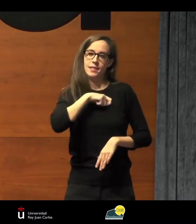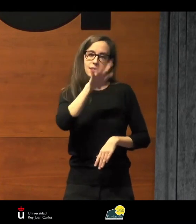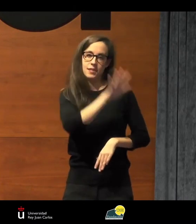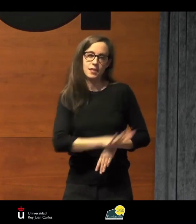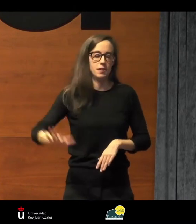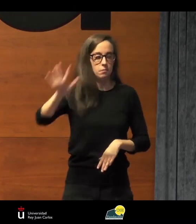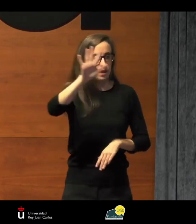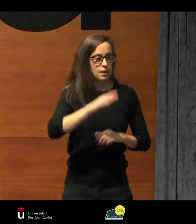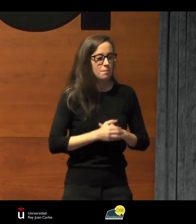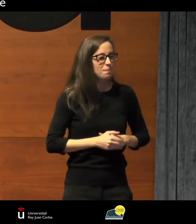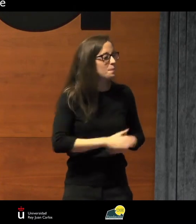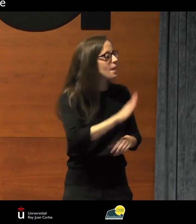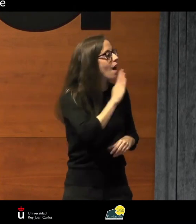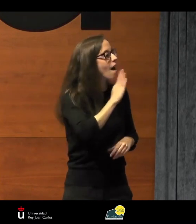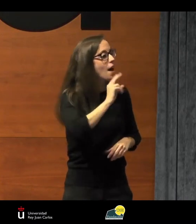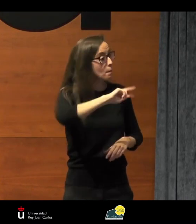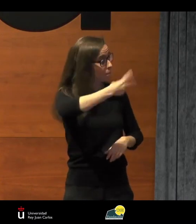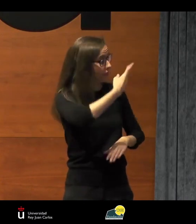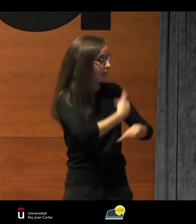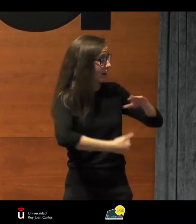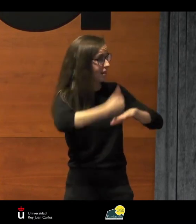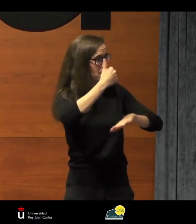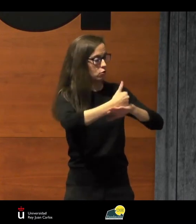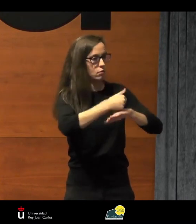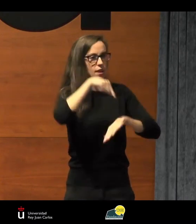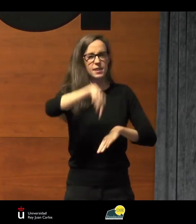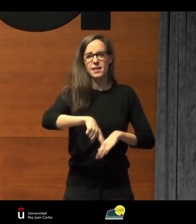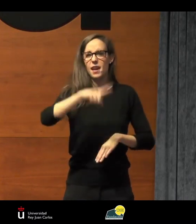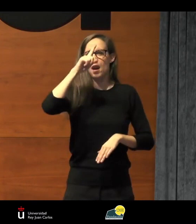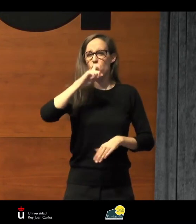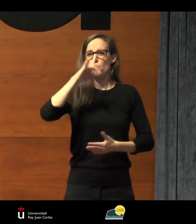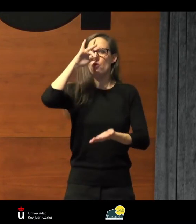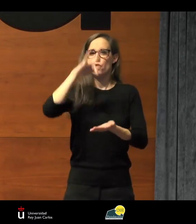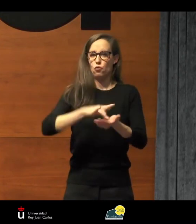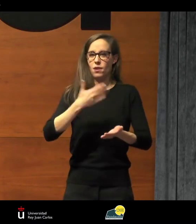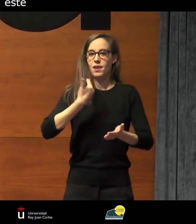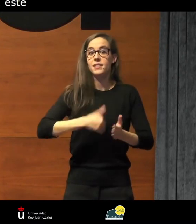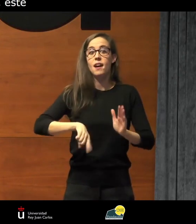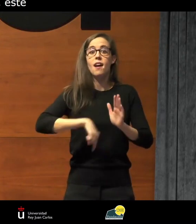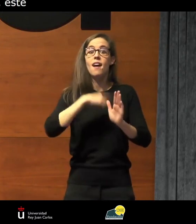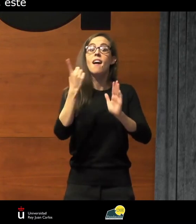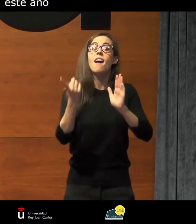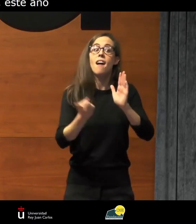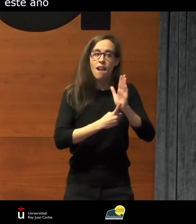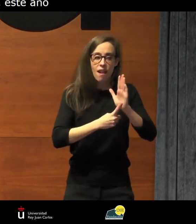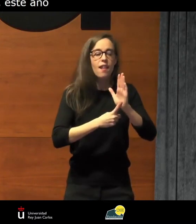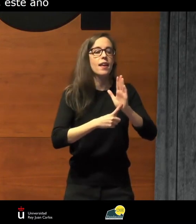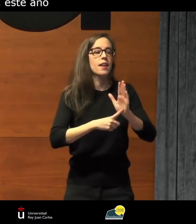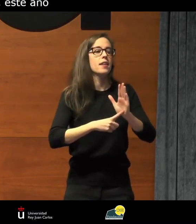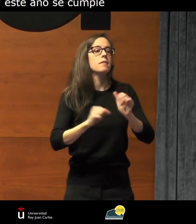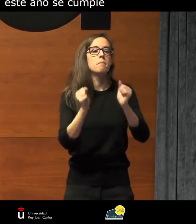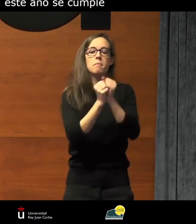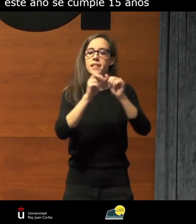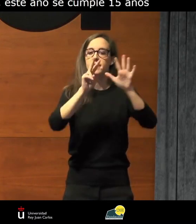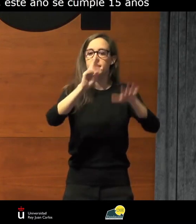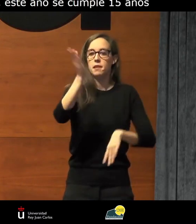decías, vicerrectora, este año se cumplen 15 años desde que se aprobara la Ley